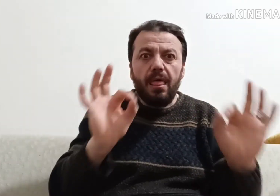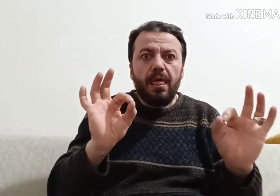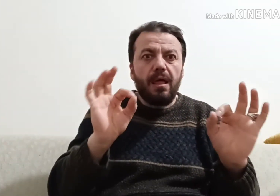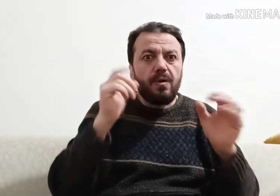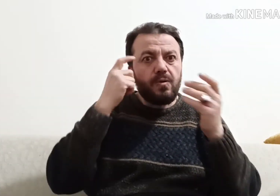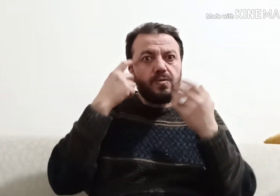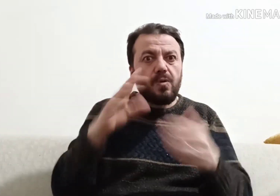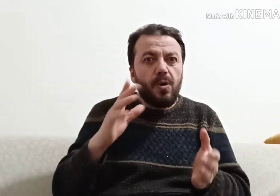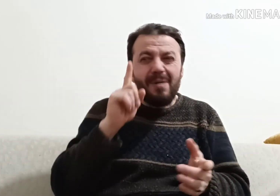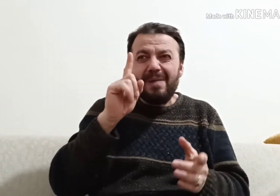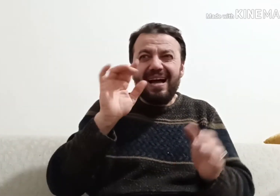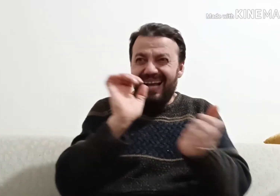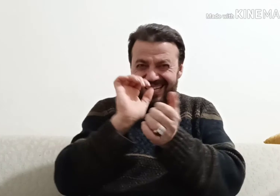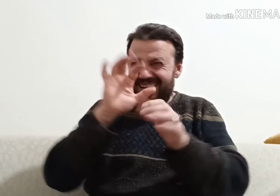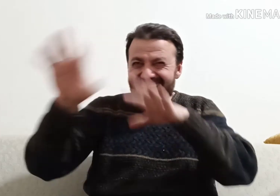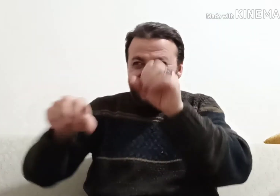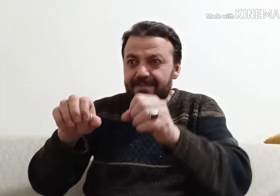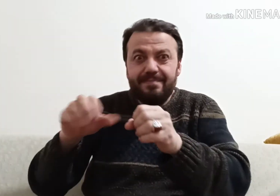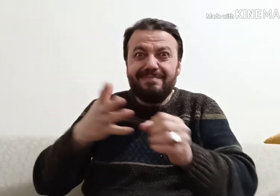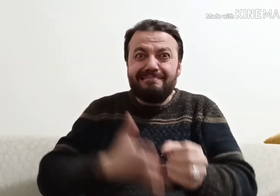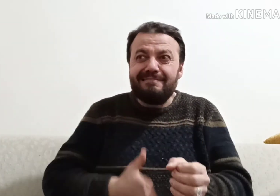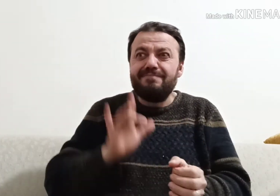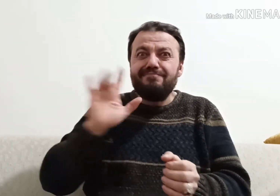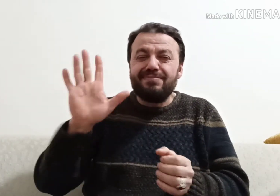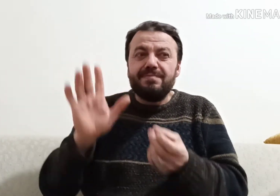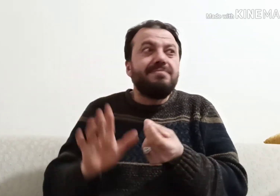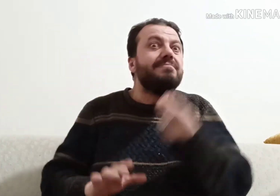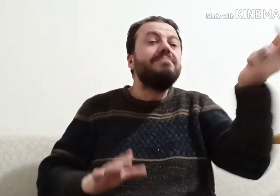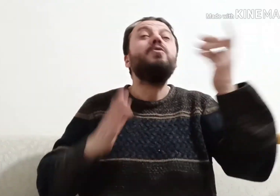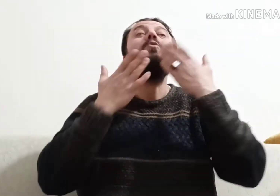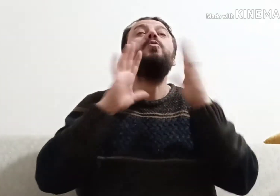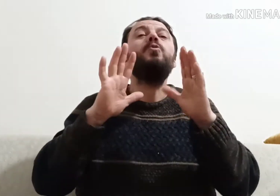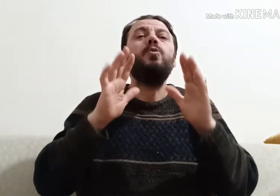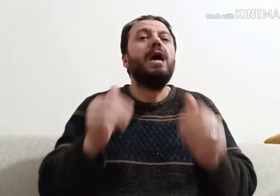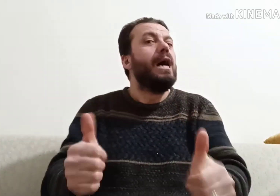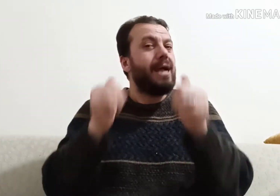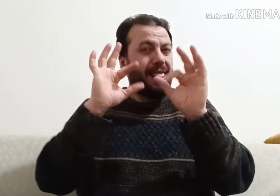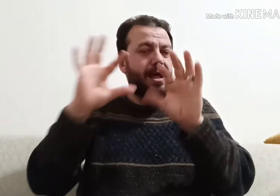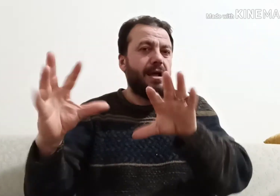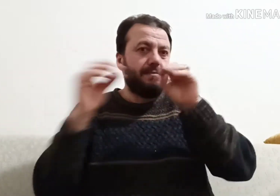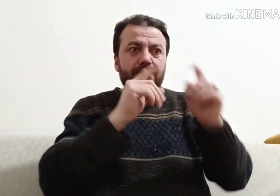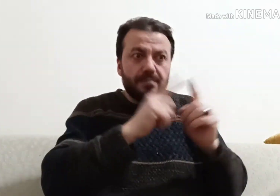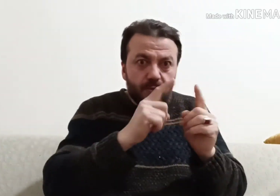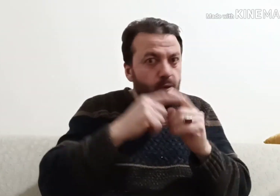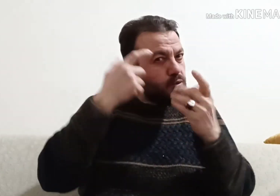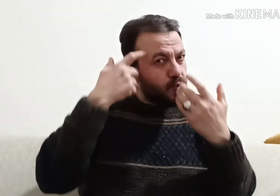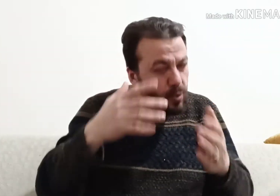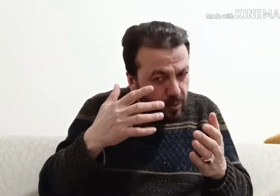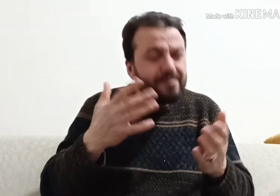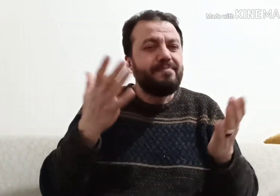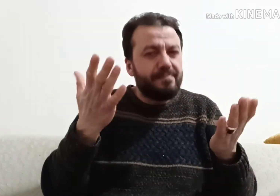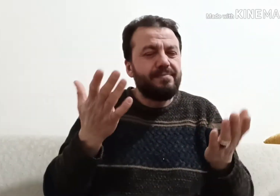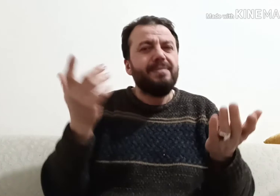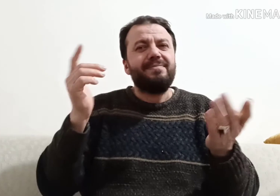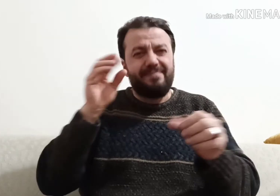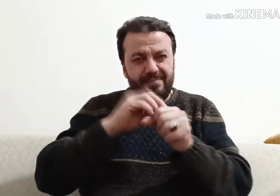Böyle sayıyorlar. Kaç kişi gitti işte kaç kişi geri döndü diye sayıyorlar.